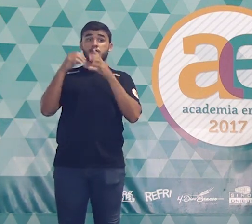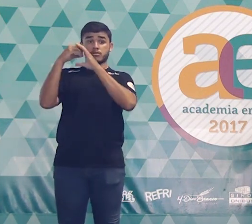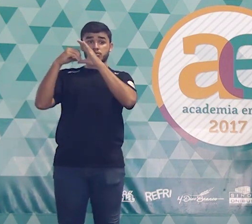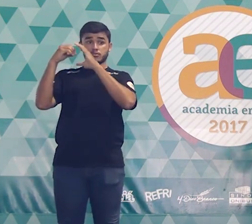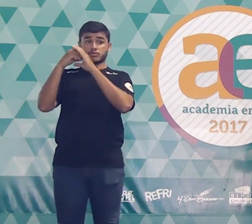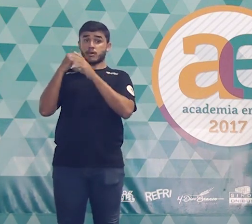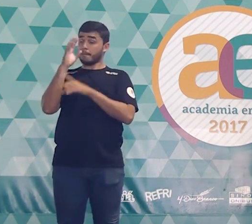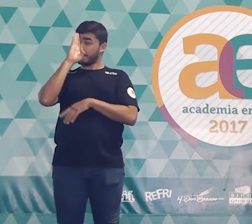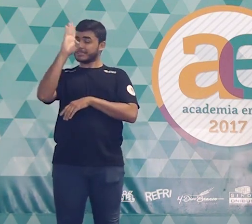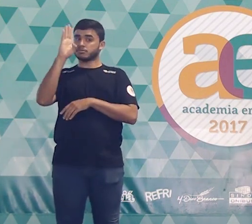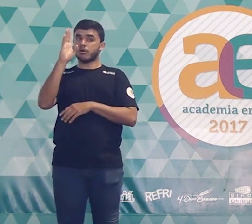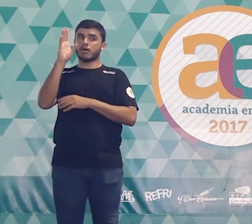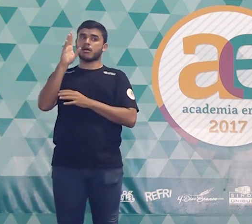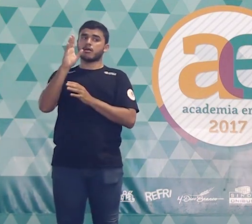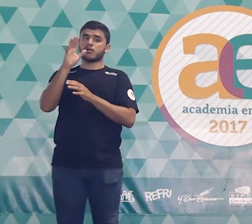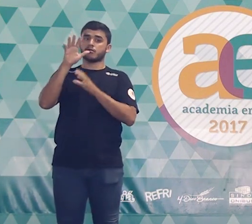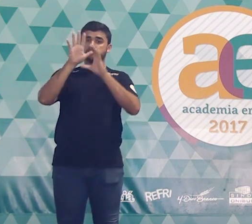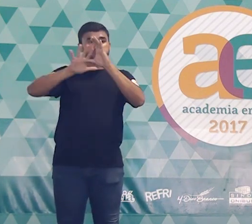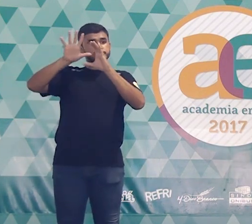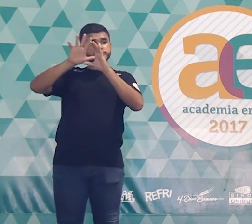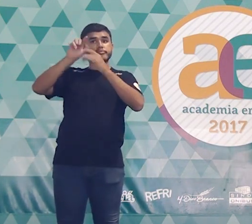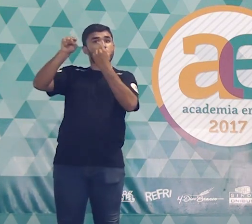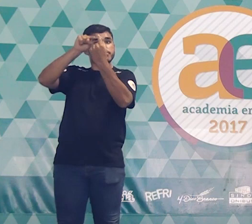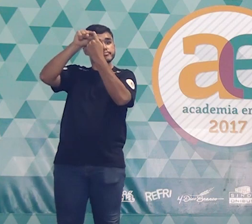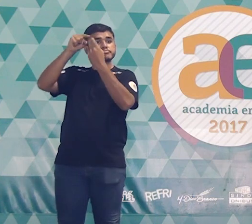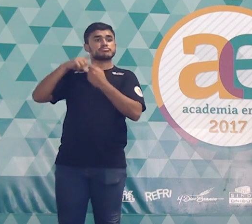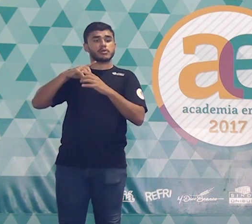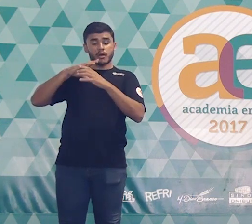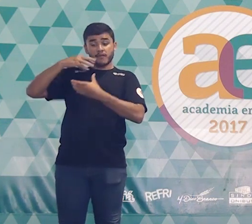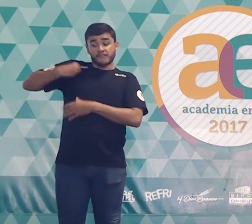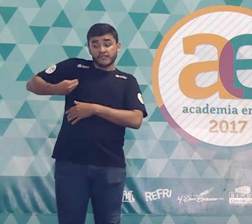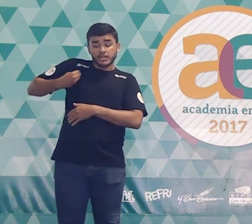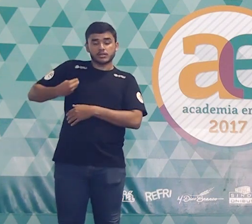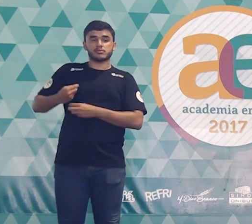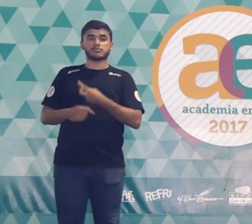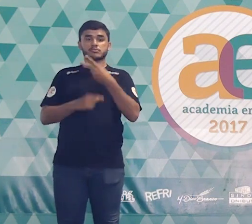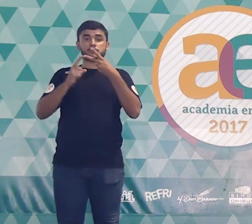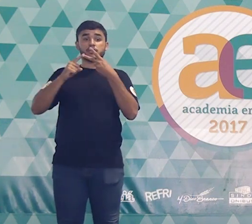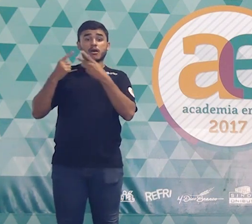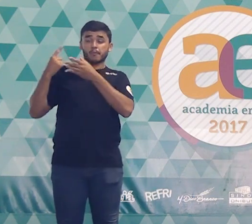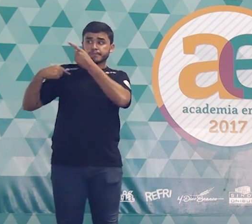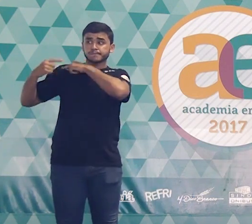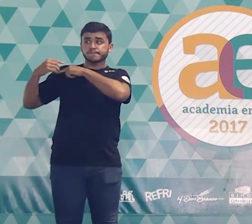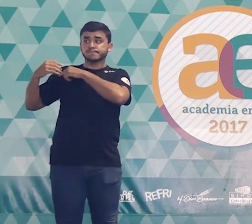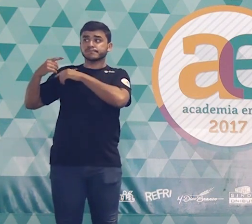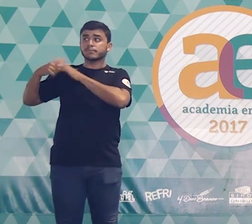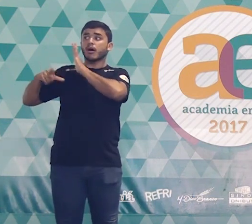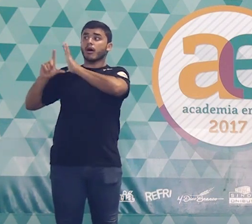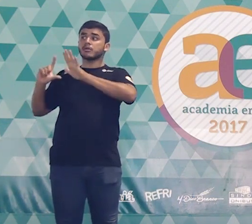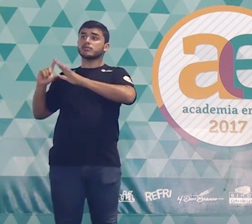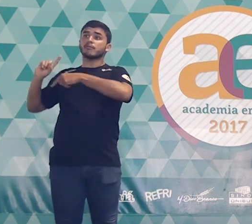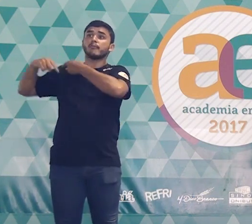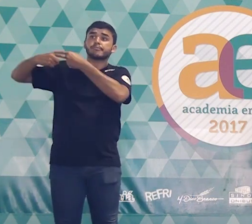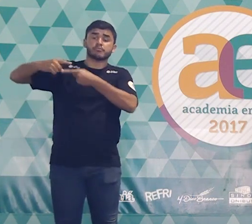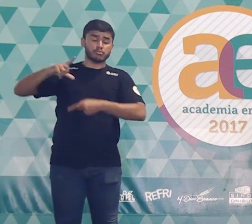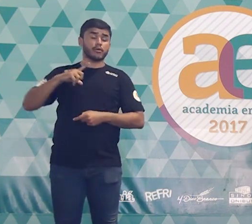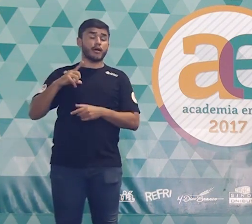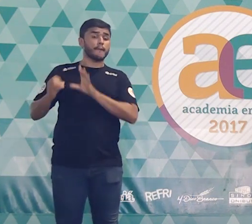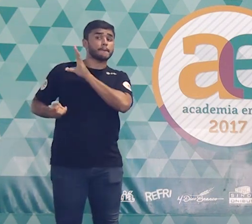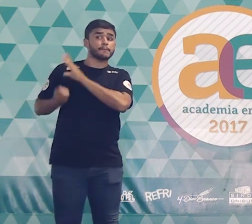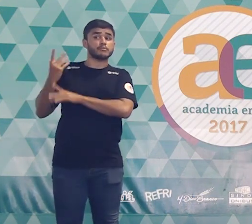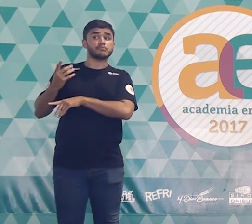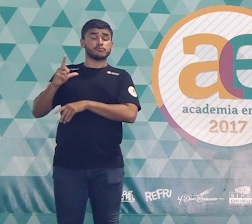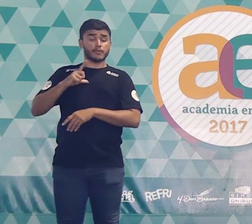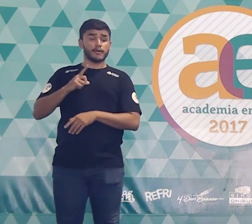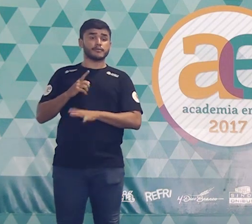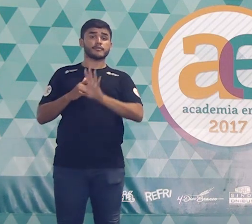unidade morfofuncional da vida e toda célula vem de uma célula pré-existente. Gente, lembrando a vocês que como a célula é a